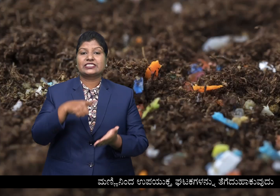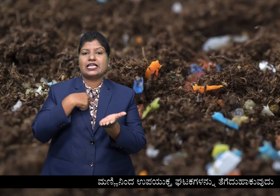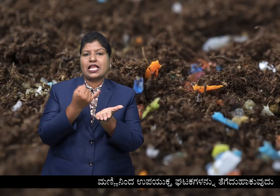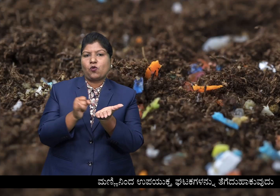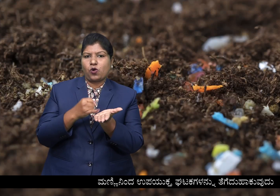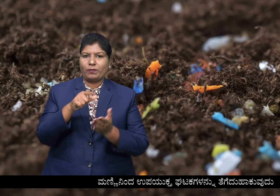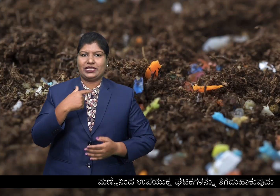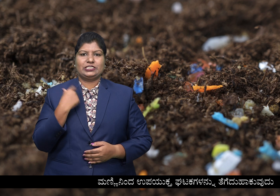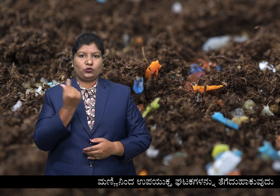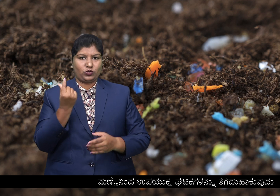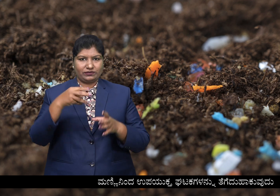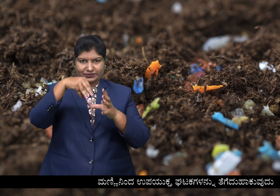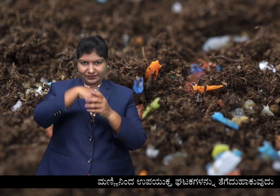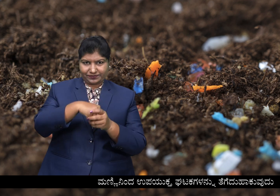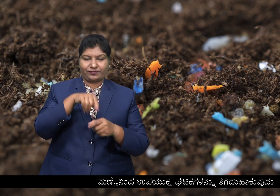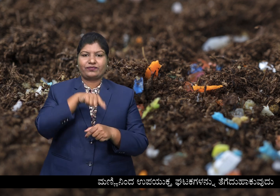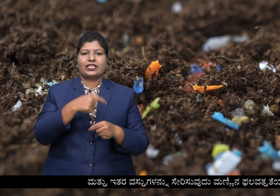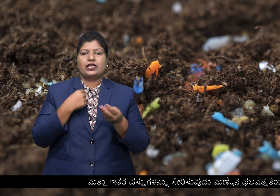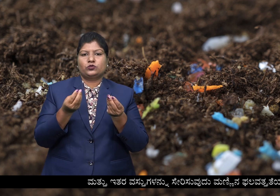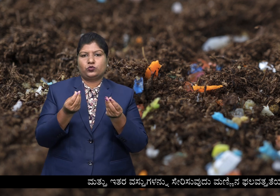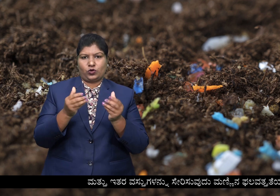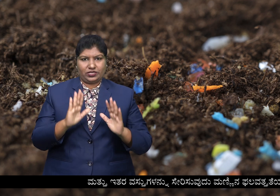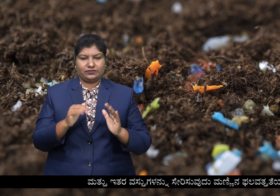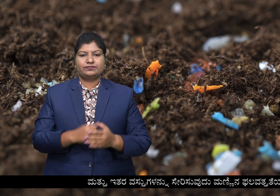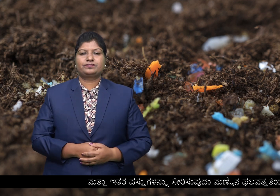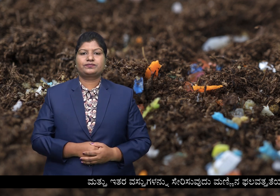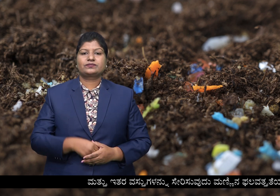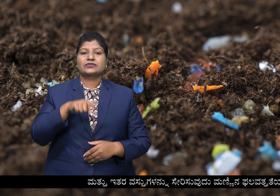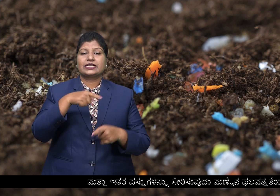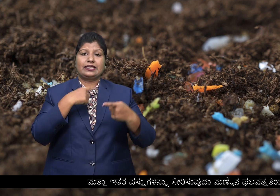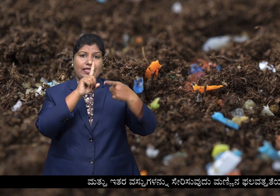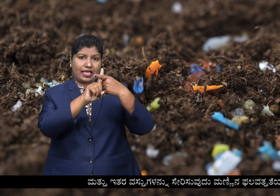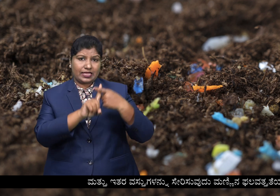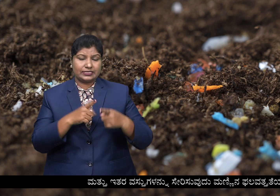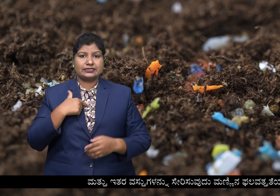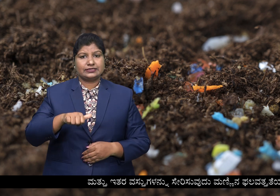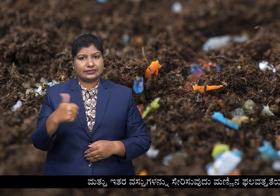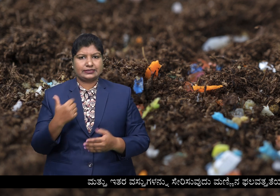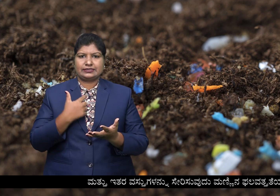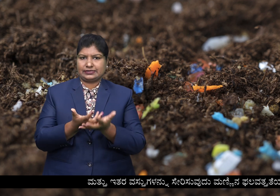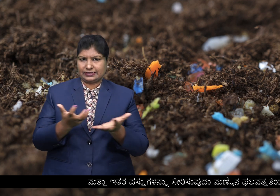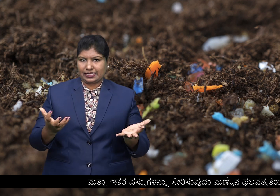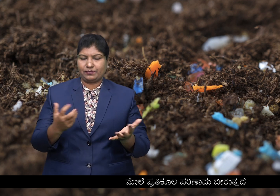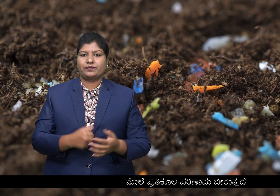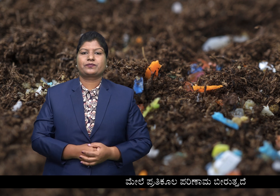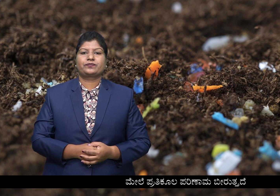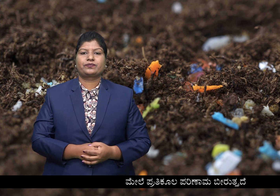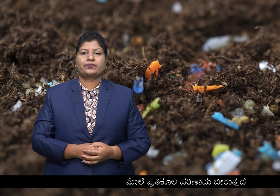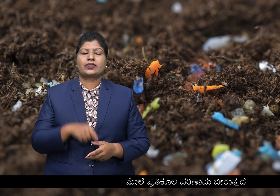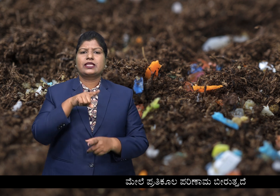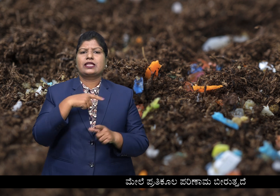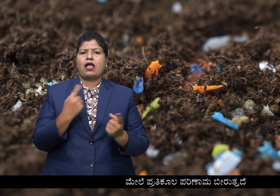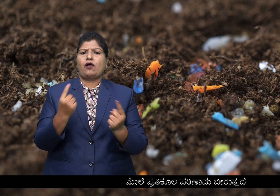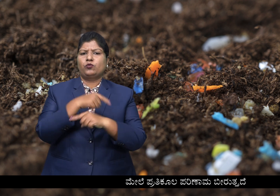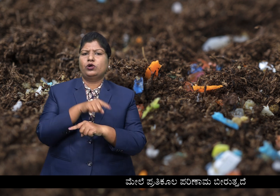ಮಣ್ಣಿನಿಂದ ಉಪಯುಕ್ತ ಘಟಕಗಳನ್ನು ತೆಗೆದುಹಾಕುವುದು ಮತ್ತು ಇತರ ವಸ್ತುಗಳನ್ನು ಸೇರಿಸುವುದು ಮಣ್ಣಿನ ಫಲವತ್ತತೆಯ ಮೇಲೆ ಪ್ರತಿಕೂಲ